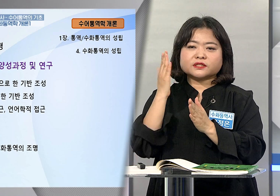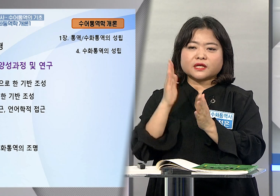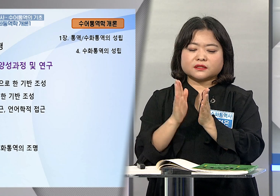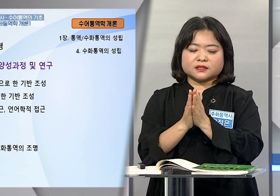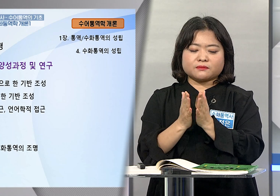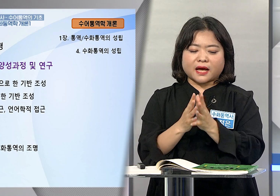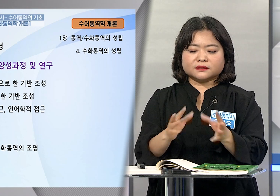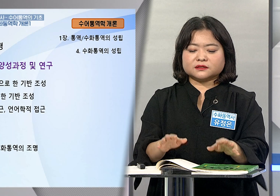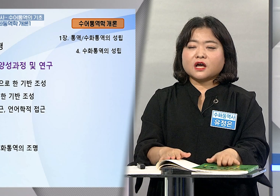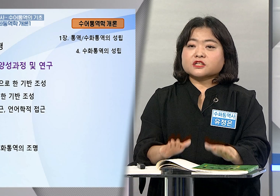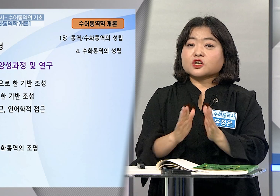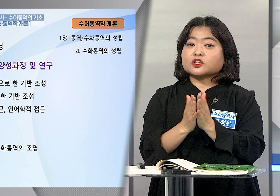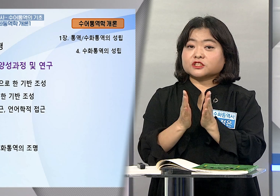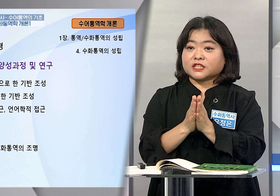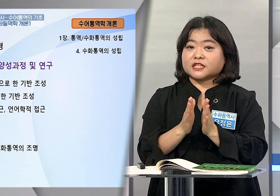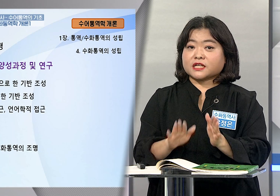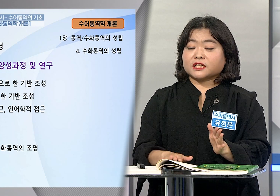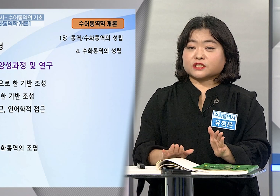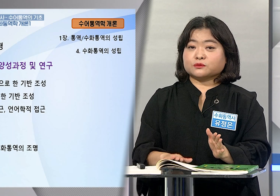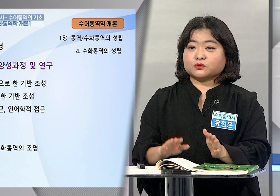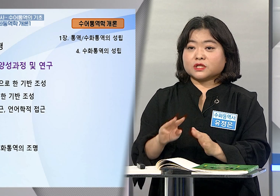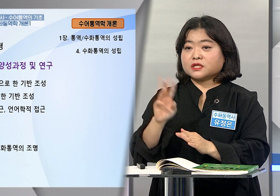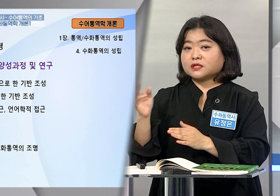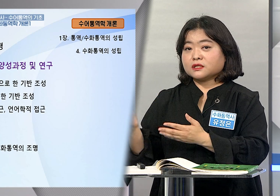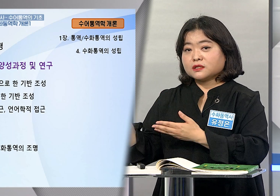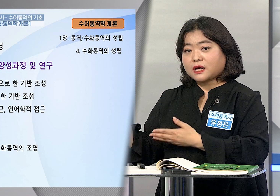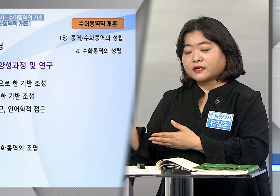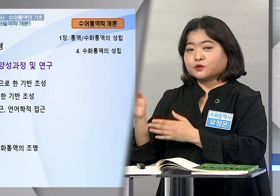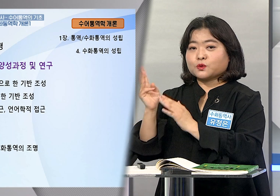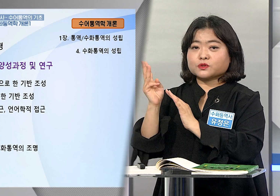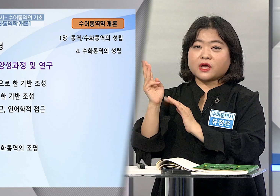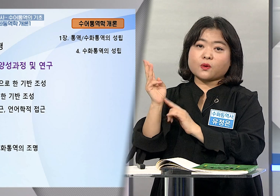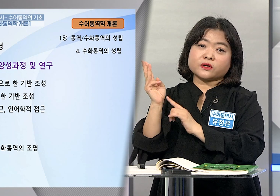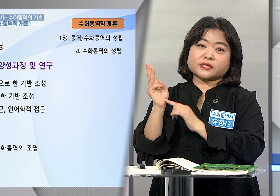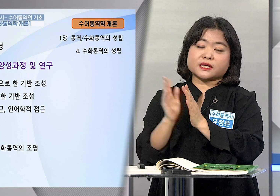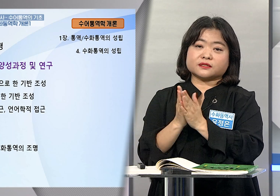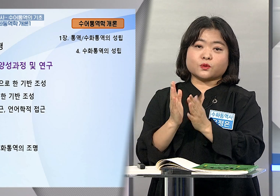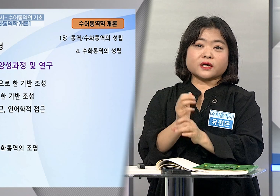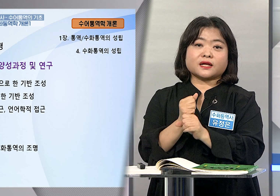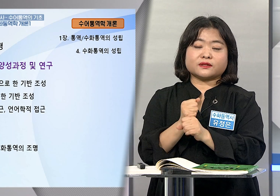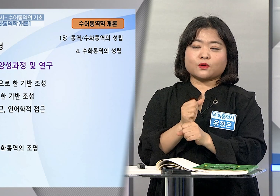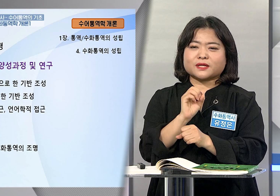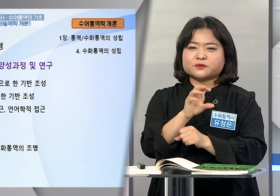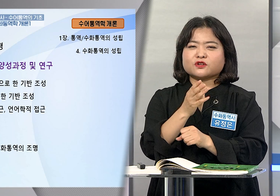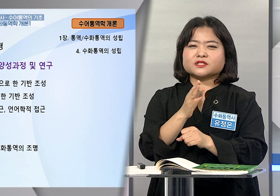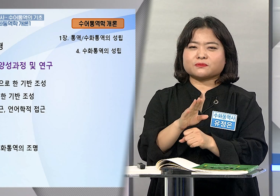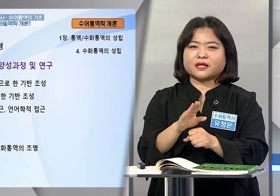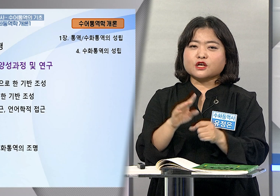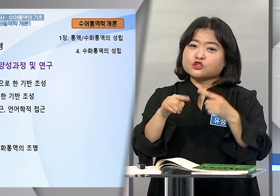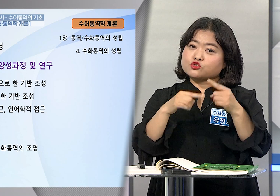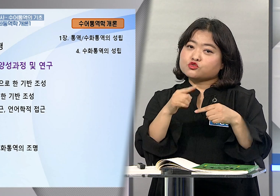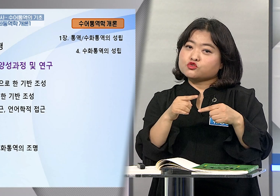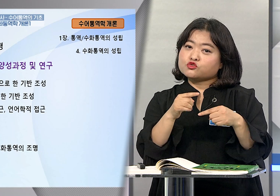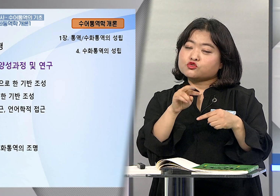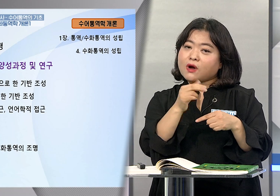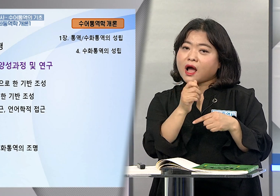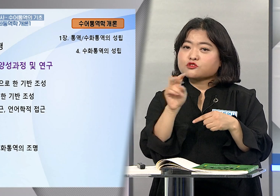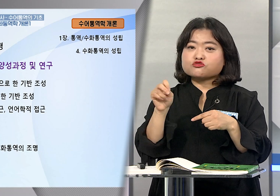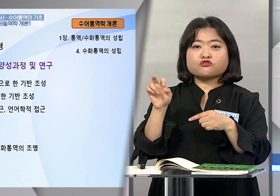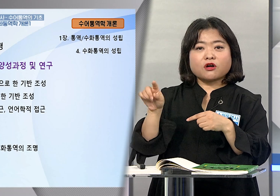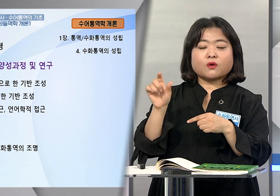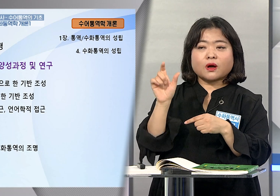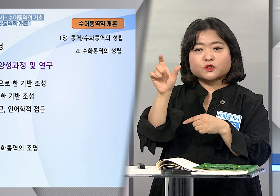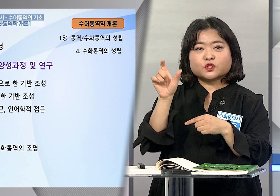그리고 최근에는 이 많은 서적들이 제가 지금 이 강의도 3권의 책을 요약을 한다고 말씀드렸지만